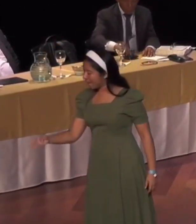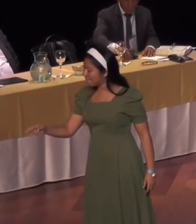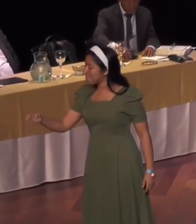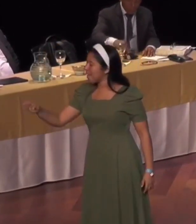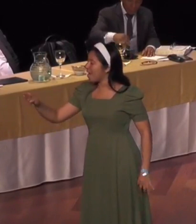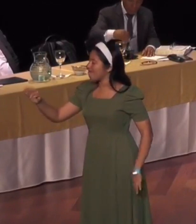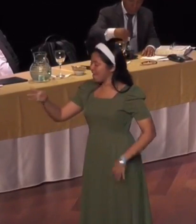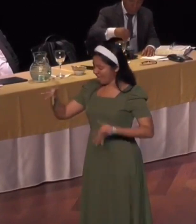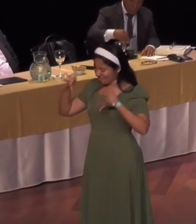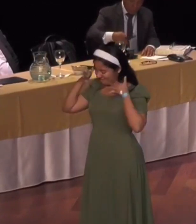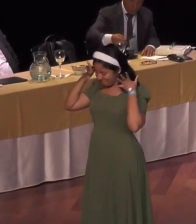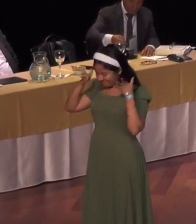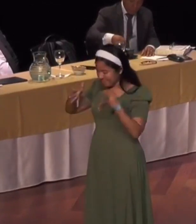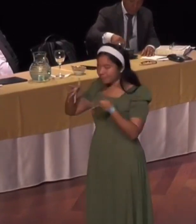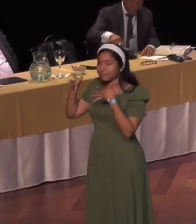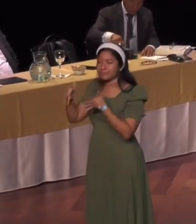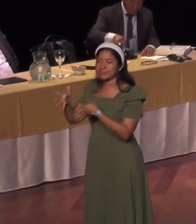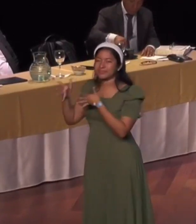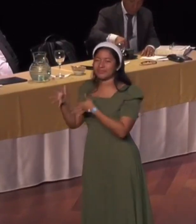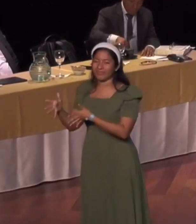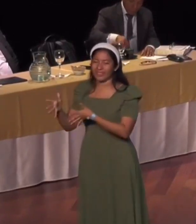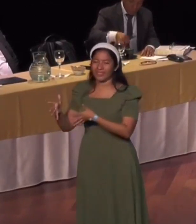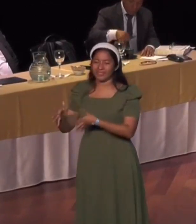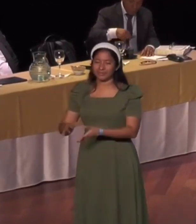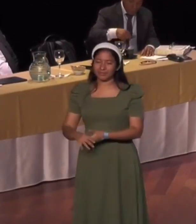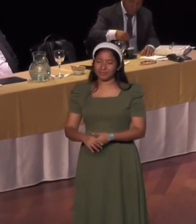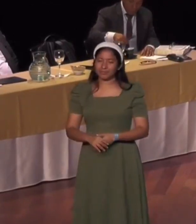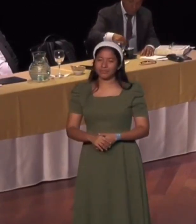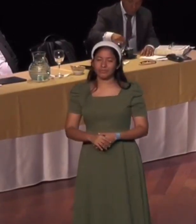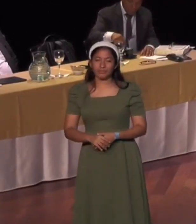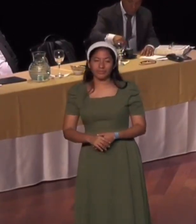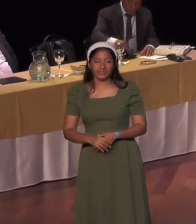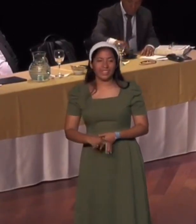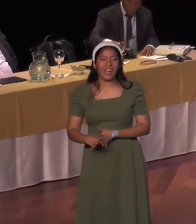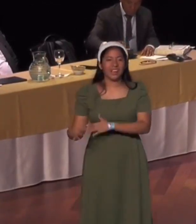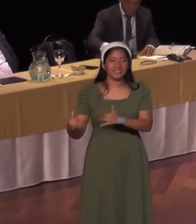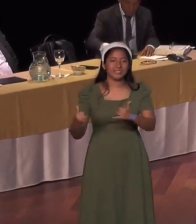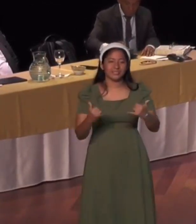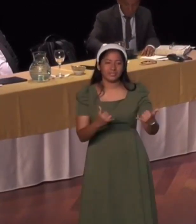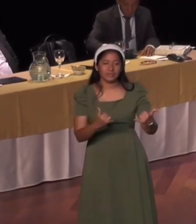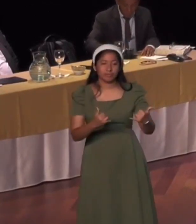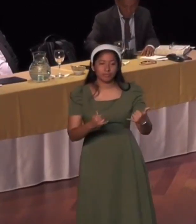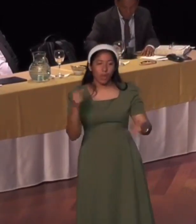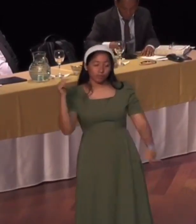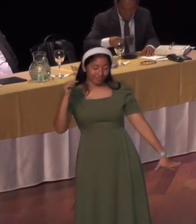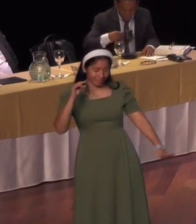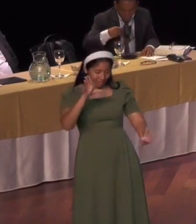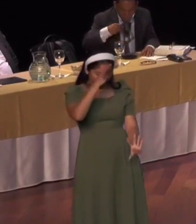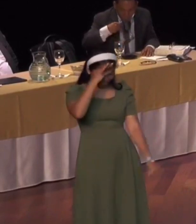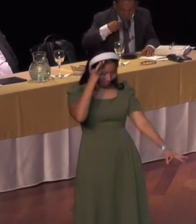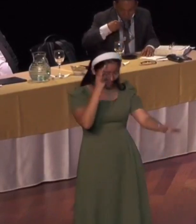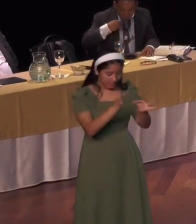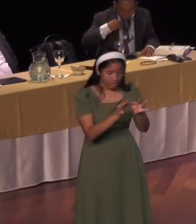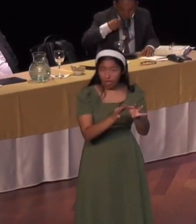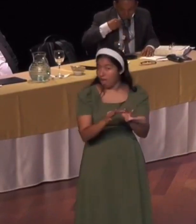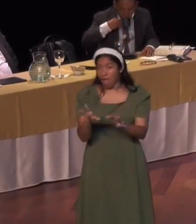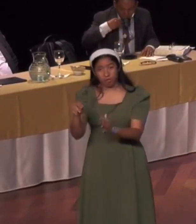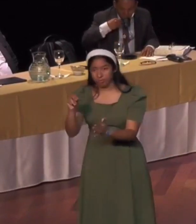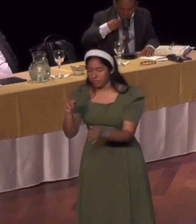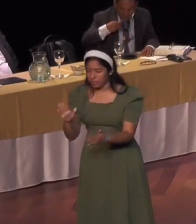Voy a terminar para darle espacio a los músicos. Este muchacho actuó en fe. La fe no es